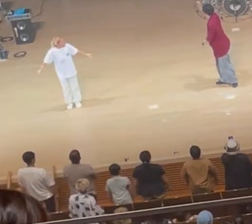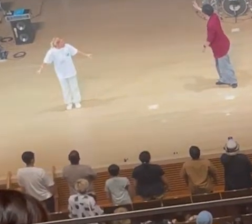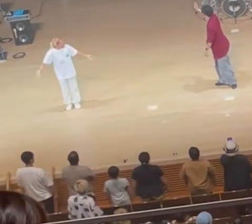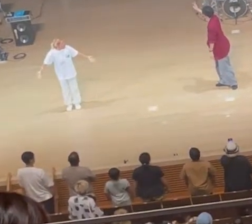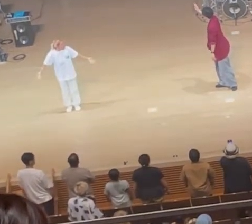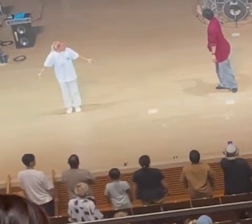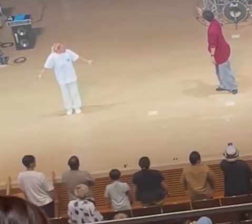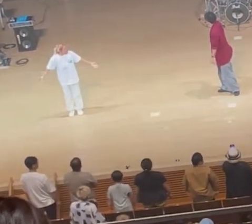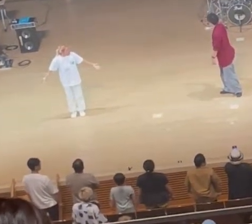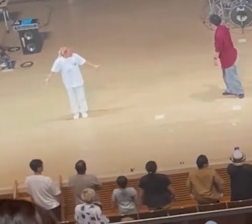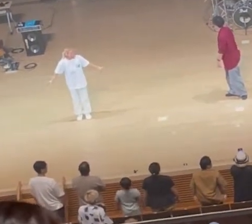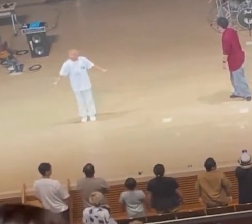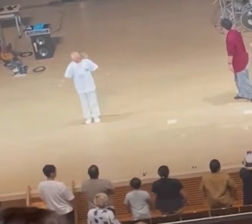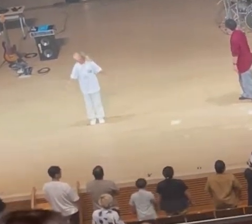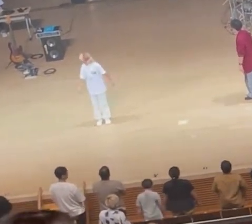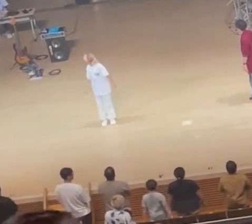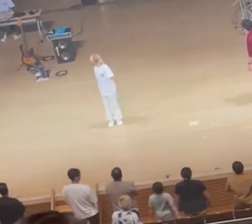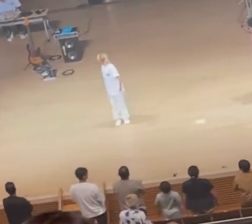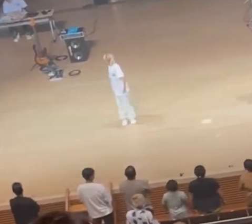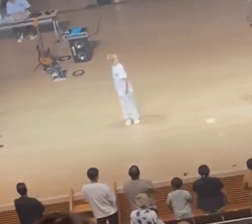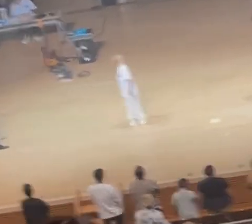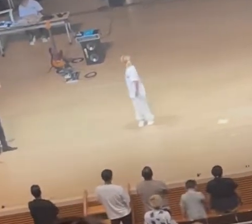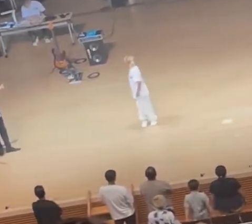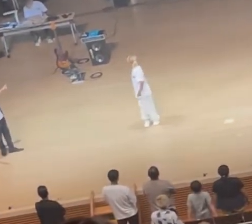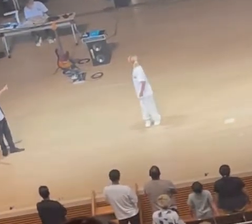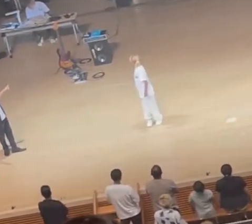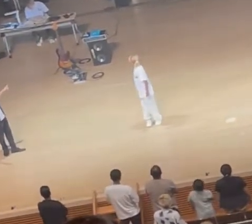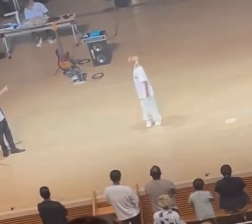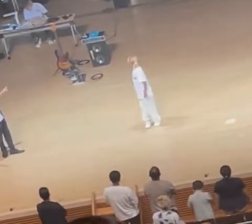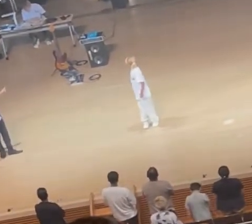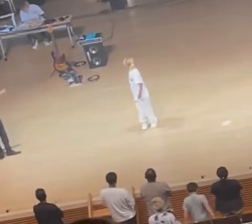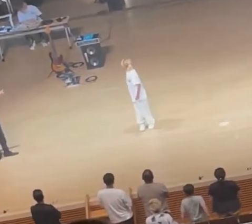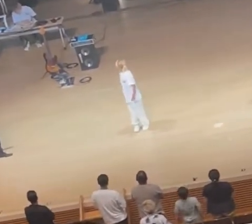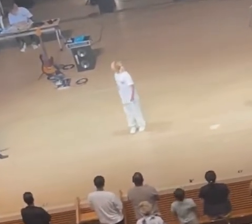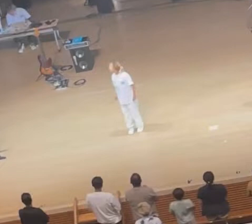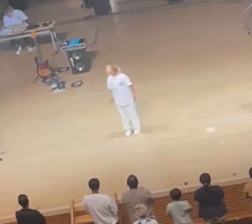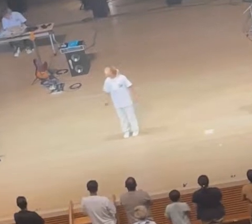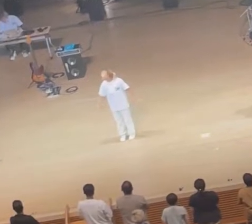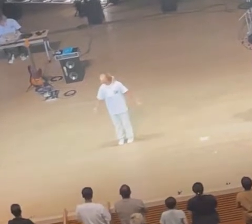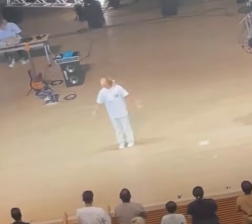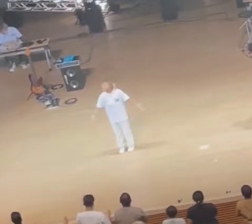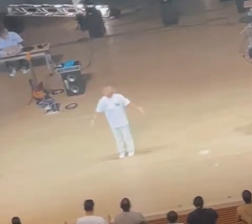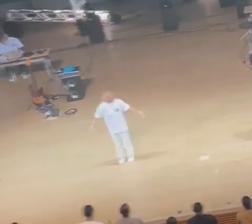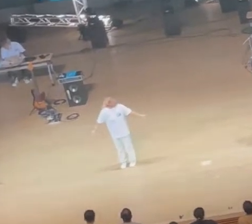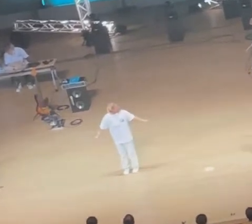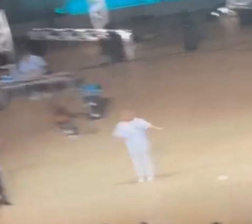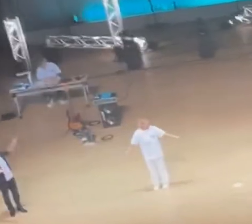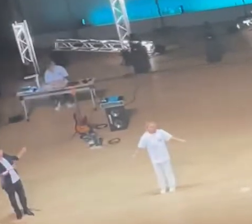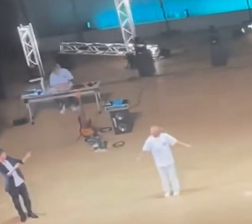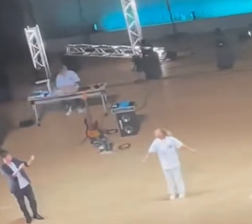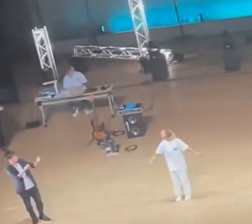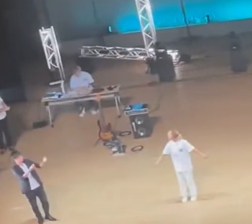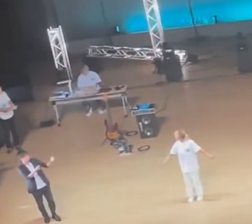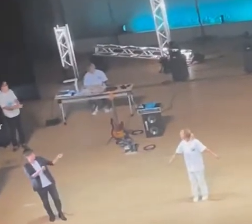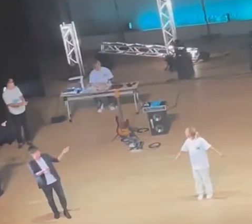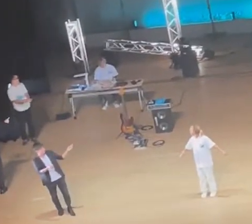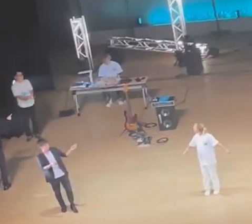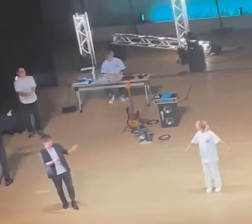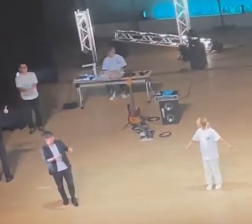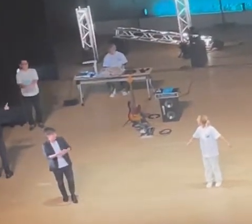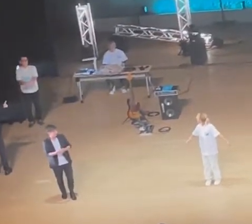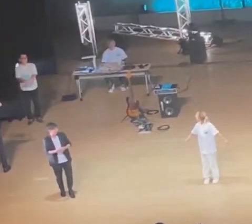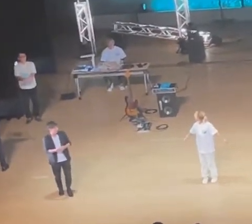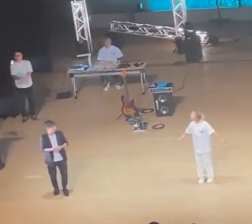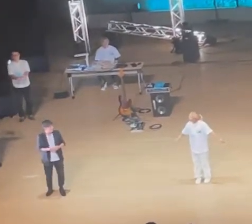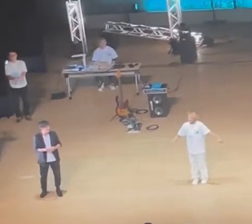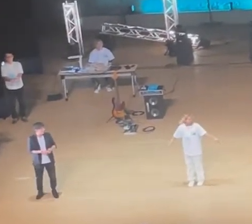でなんかポンポンポンポンってやつがあるから、 平塚始発の 後半、あ、それそれそれ、一回見通しに